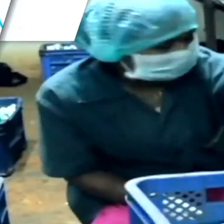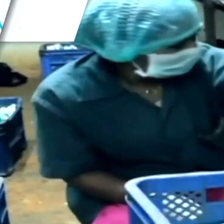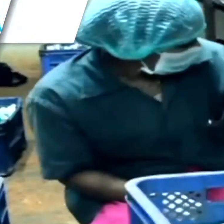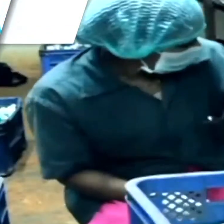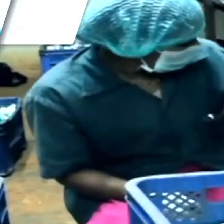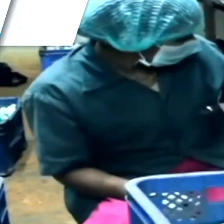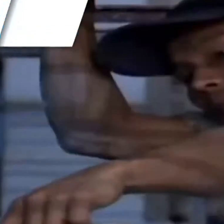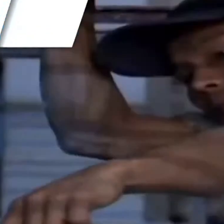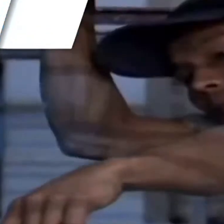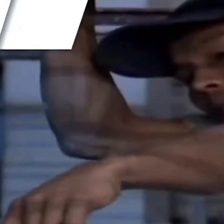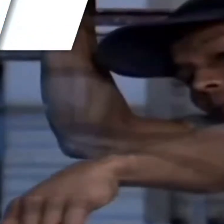कार्य कर सकते हैं।